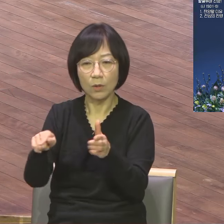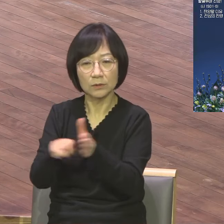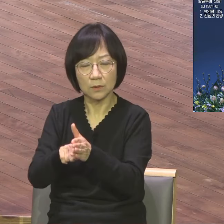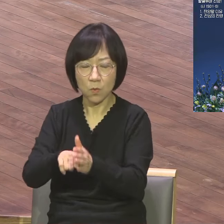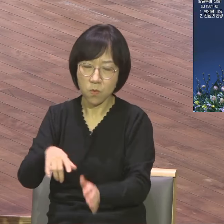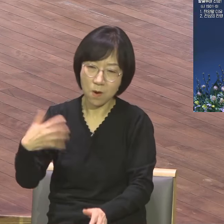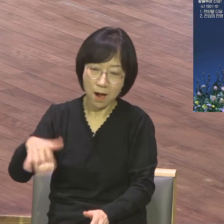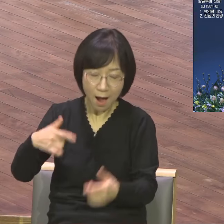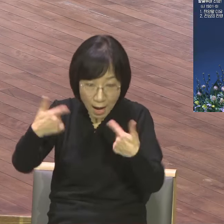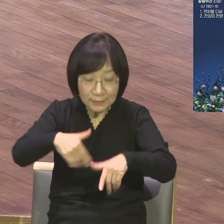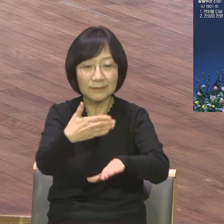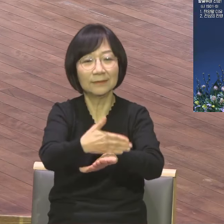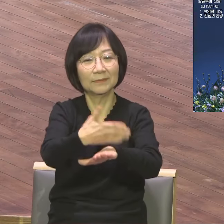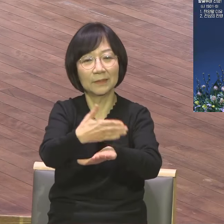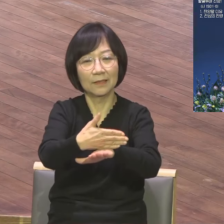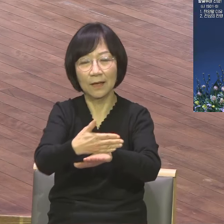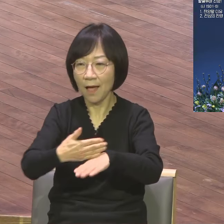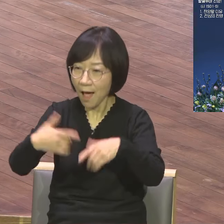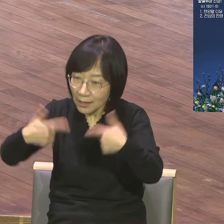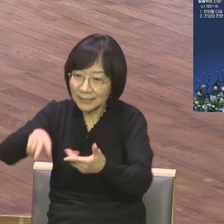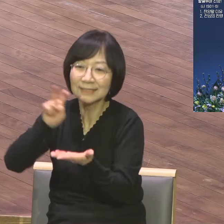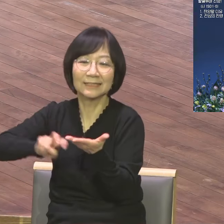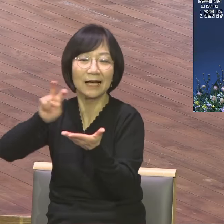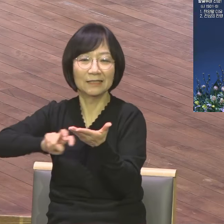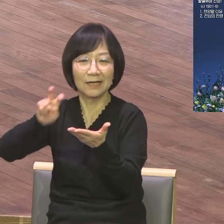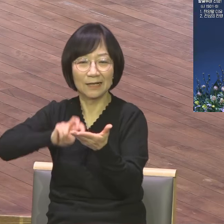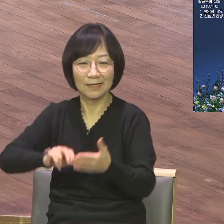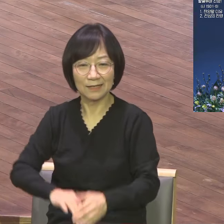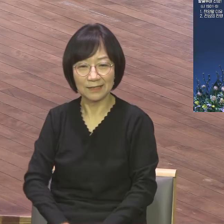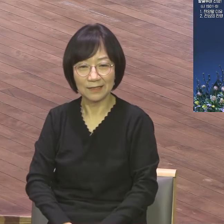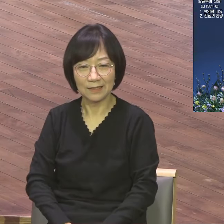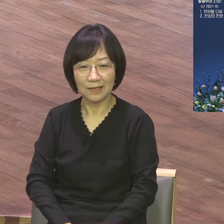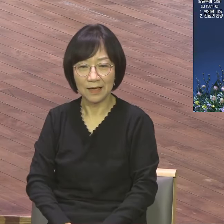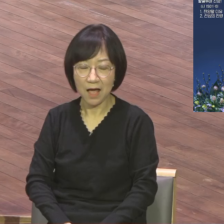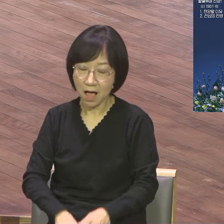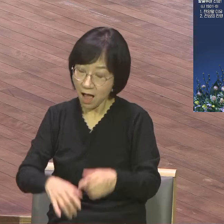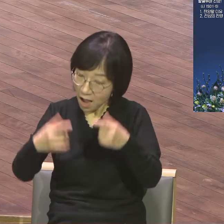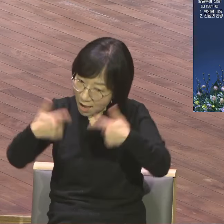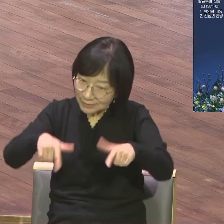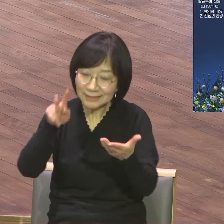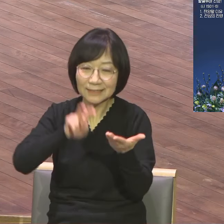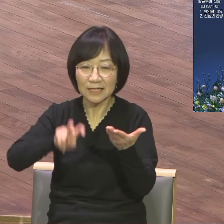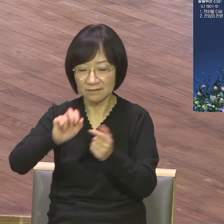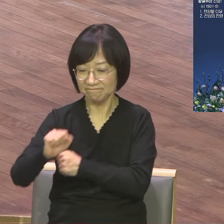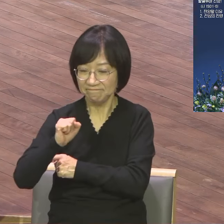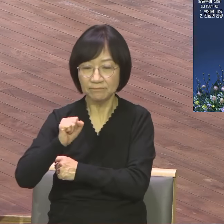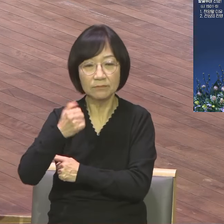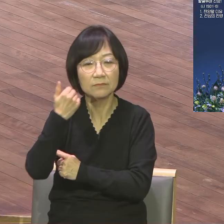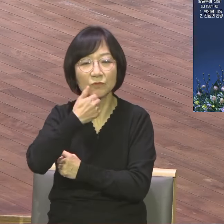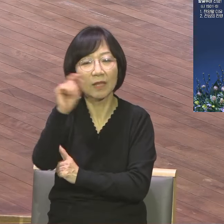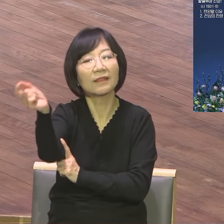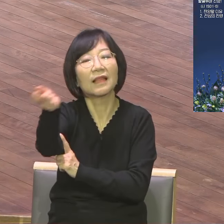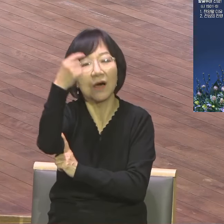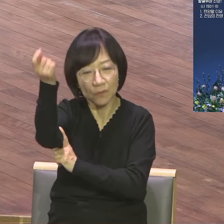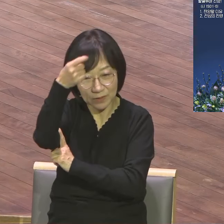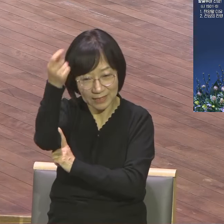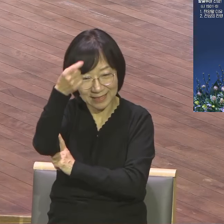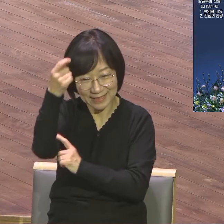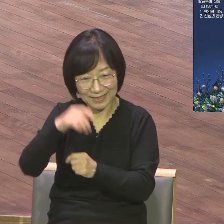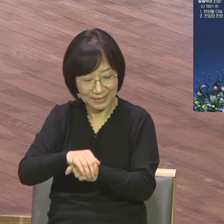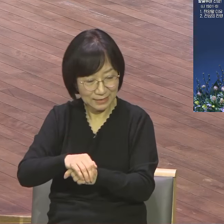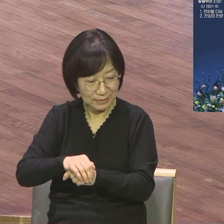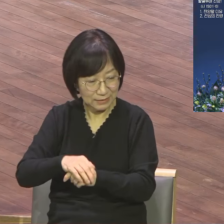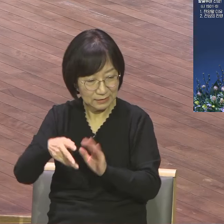신앙이었어요. 감사와 찬양 엄청나게 이 다윗이 뭐 전부 찬양으로 하나님께 영광 돌리잖아요. 사무엘하